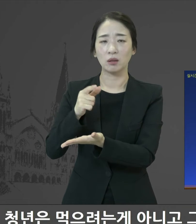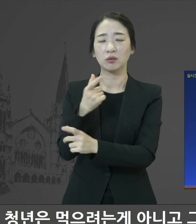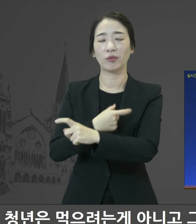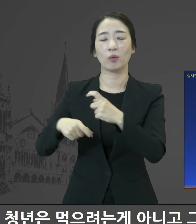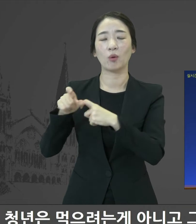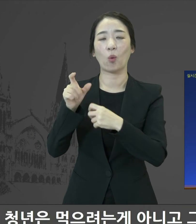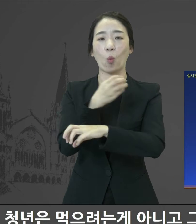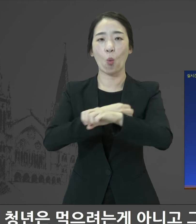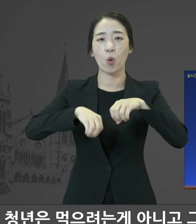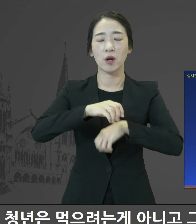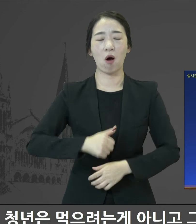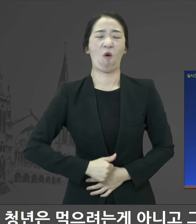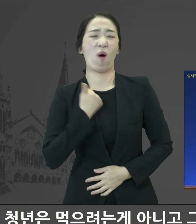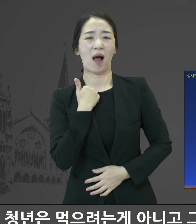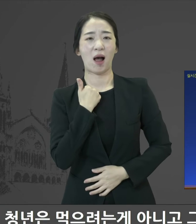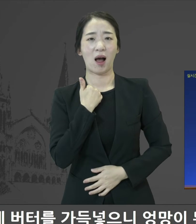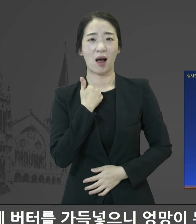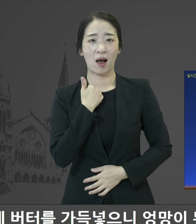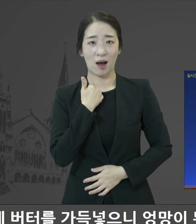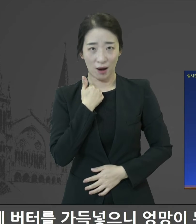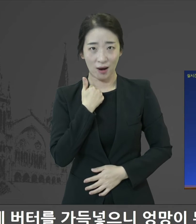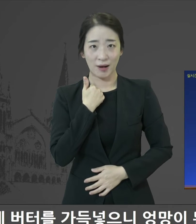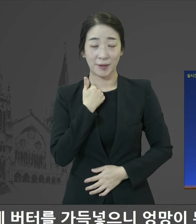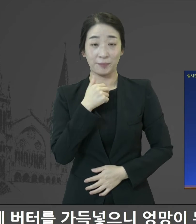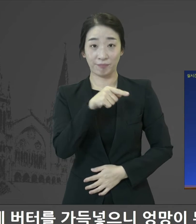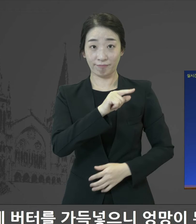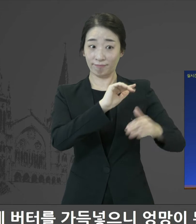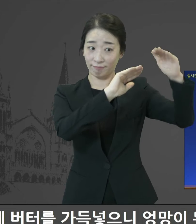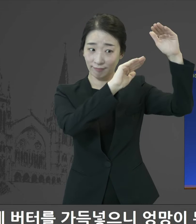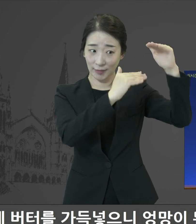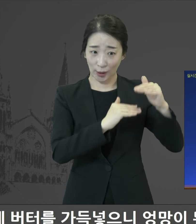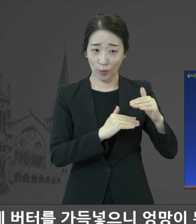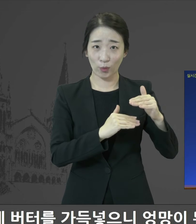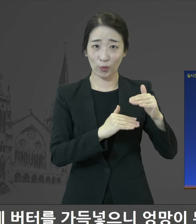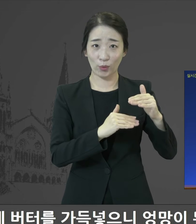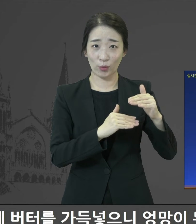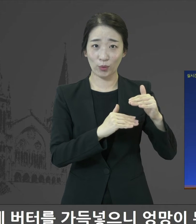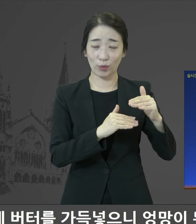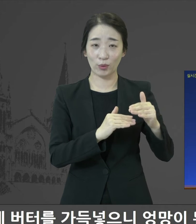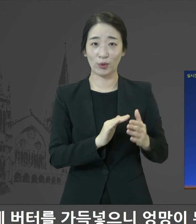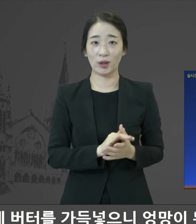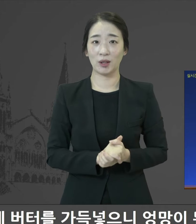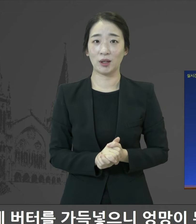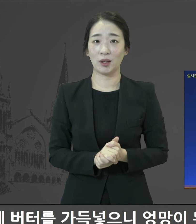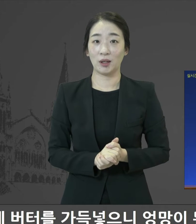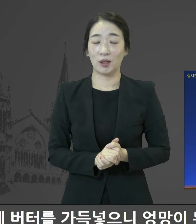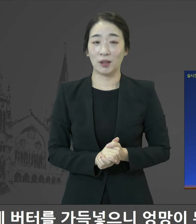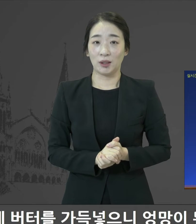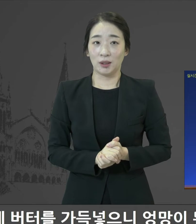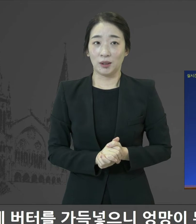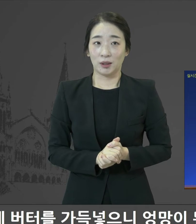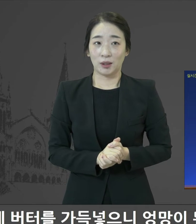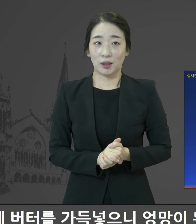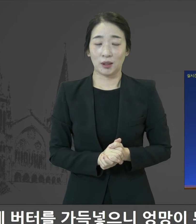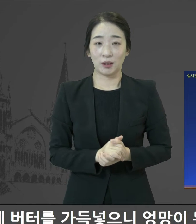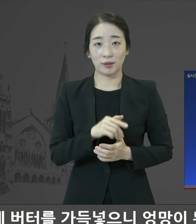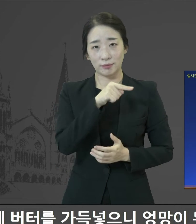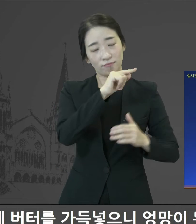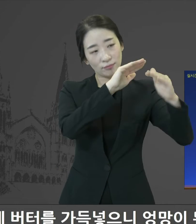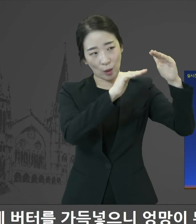저는 이거 각색하고 쭉 이 소설을 생각하고 이 이야기를